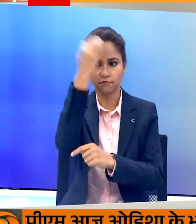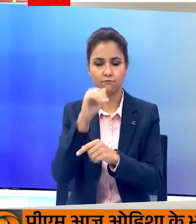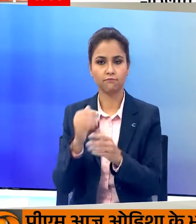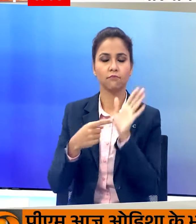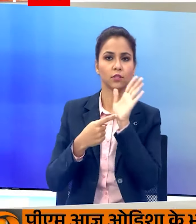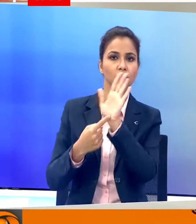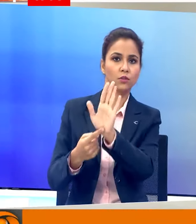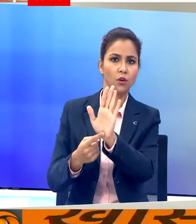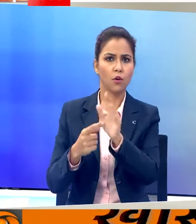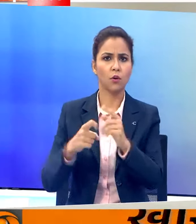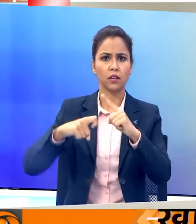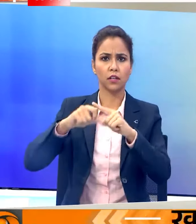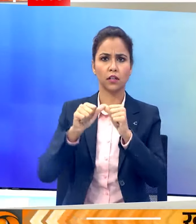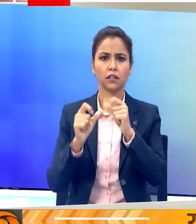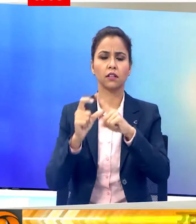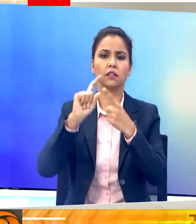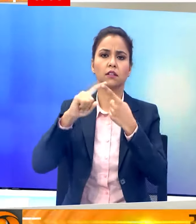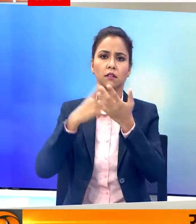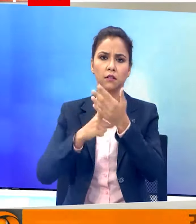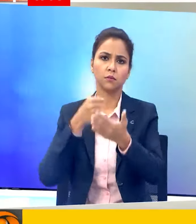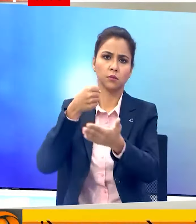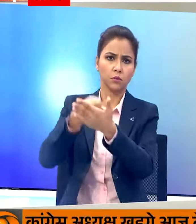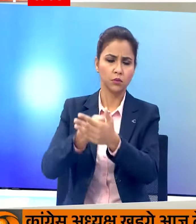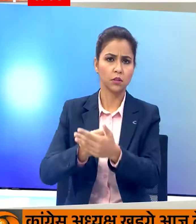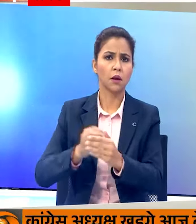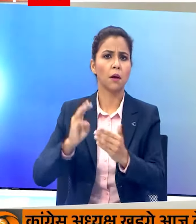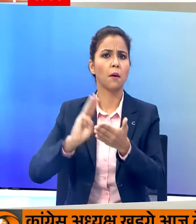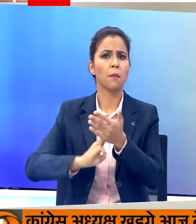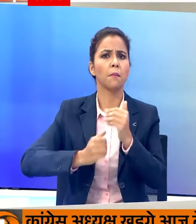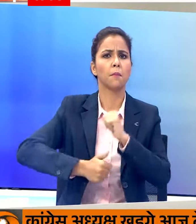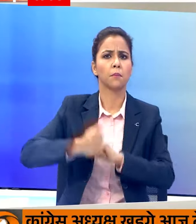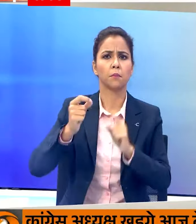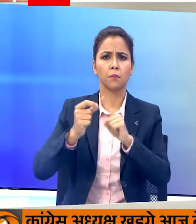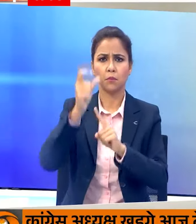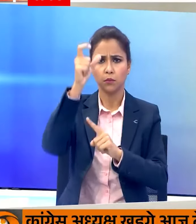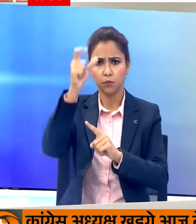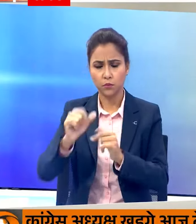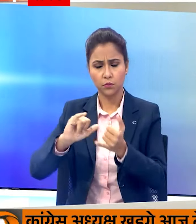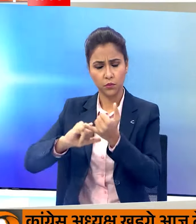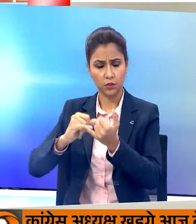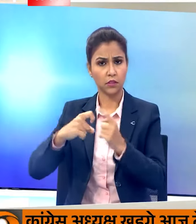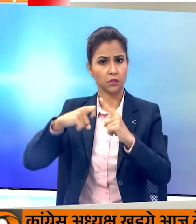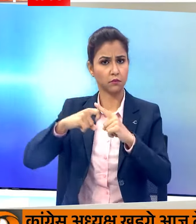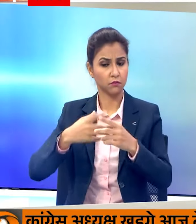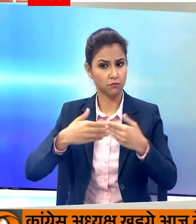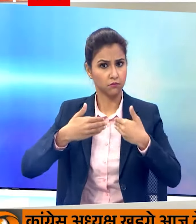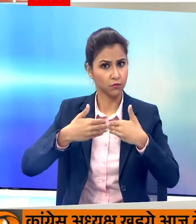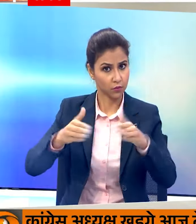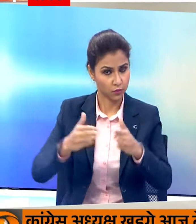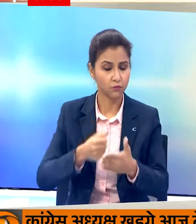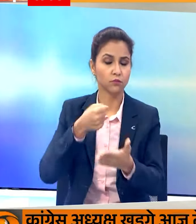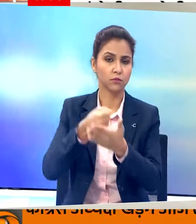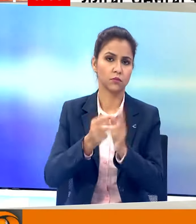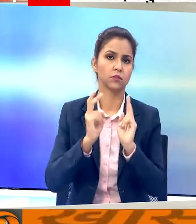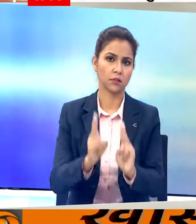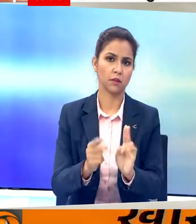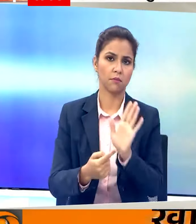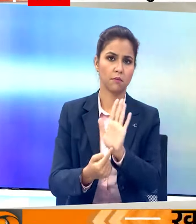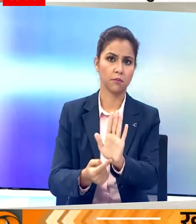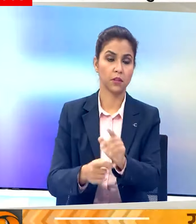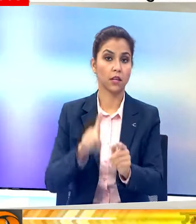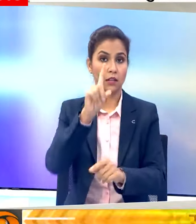लिए केदारपुर पहुंच गए हैं मुख्यमंत्री पुष्कर सिंह धामी केदारनाथ धाम की कपाट खुलने पर मौजूद रहेंगे